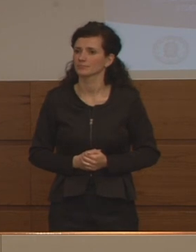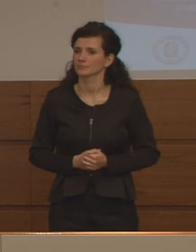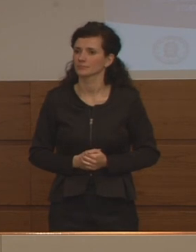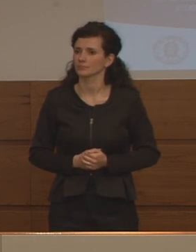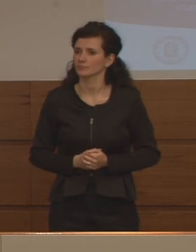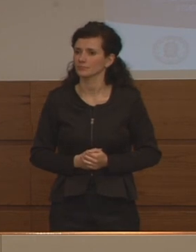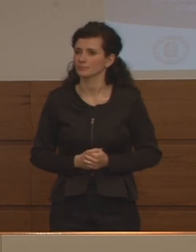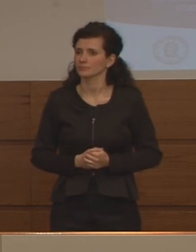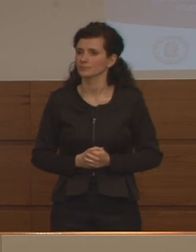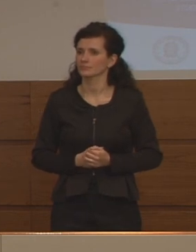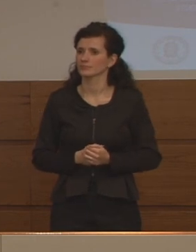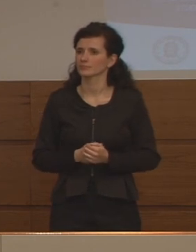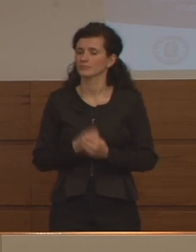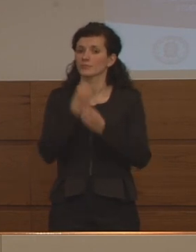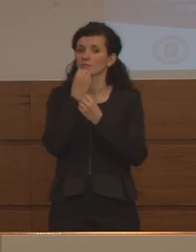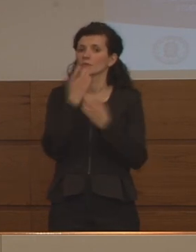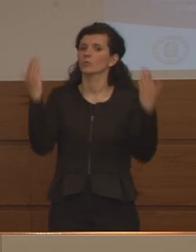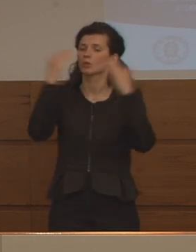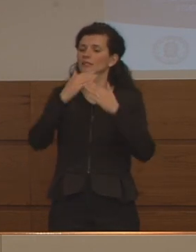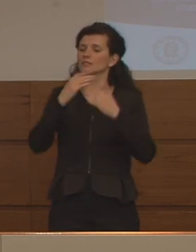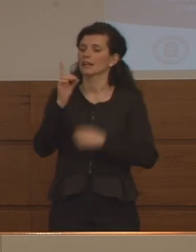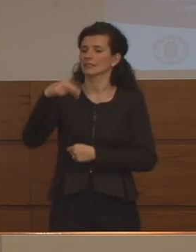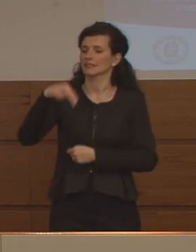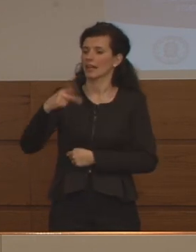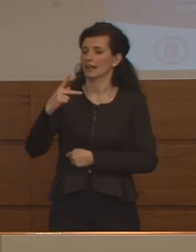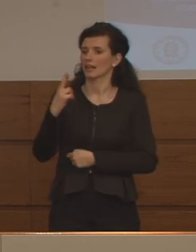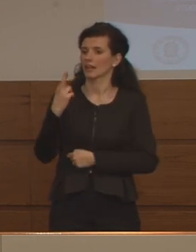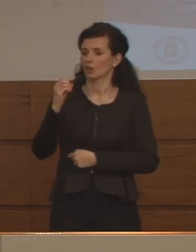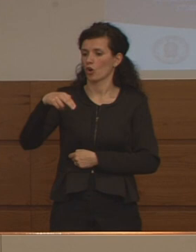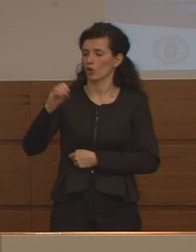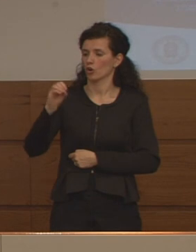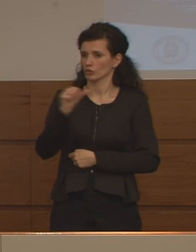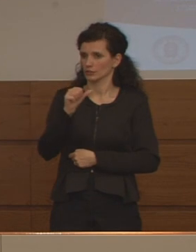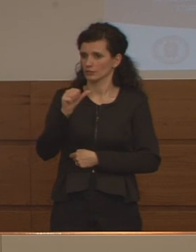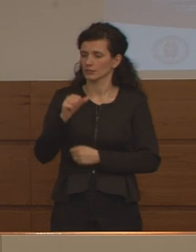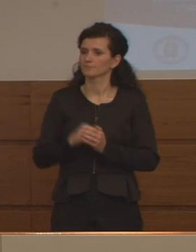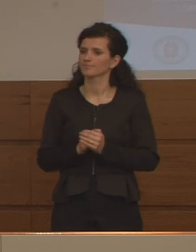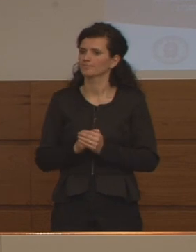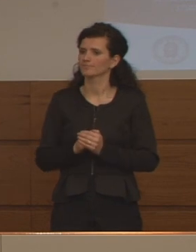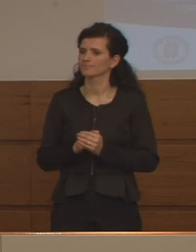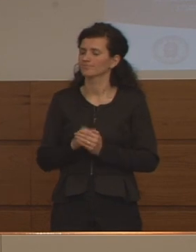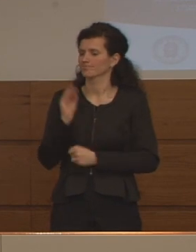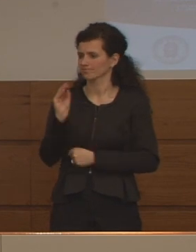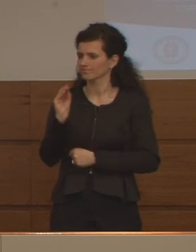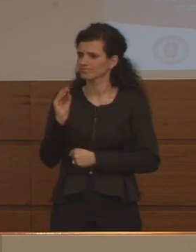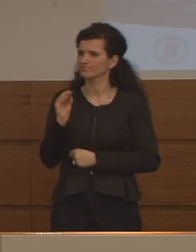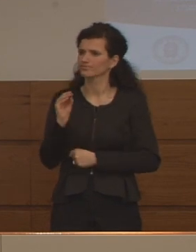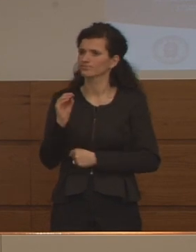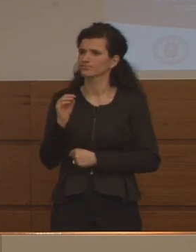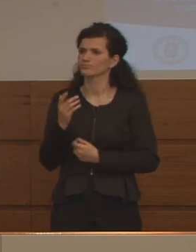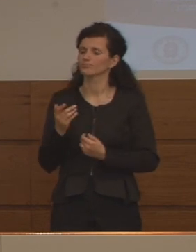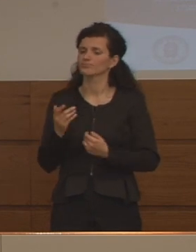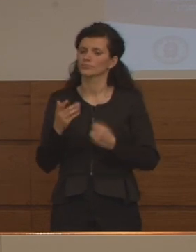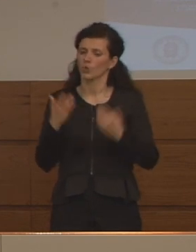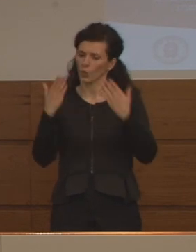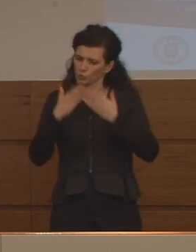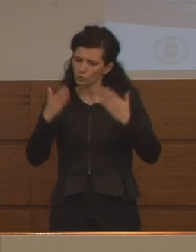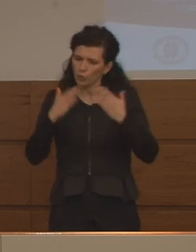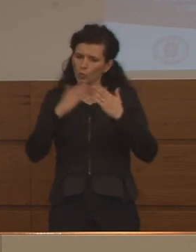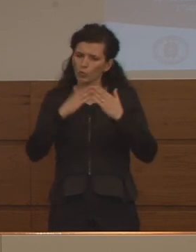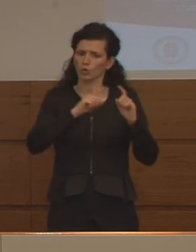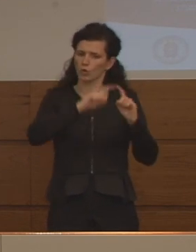buonasera giorgio ha fato adnkronos io volevo chiedere al di là dello studio diciamo della curva